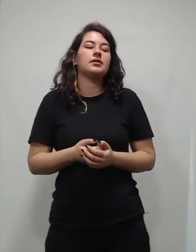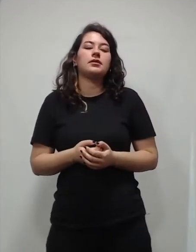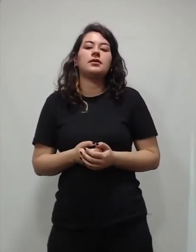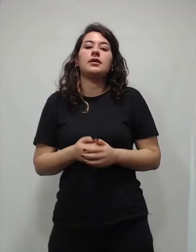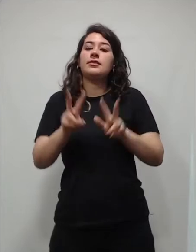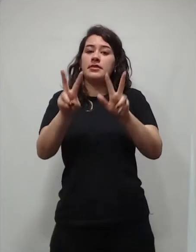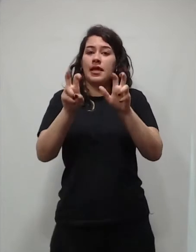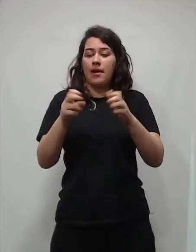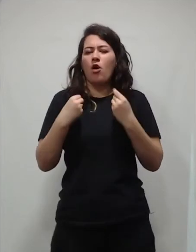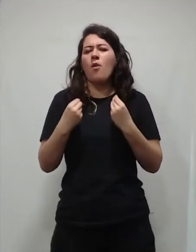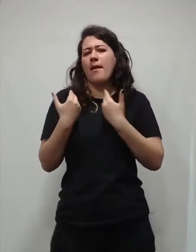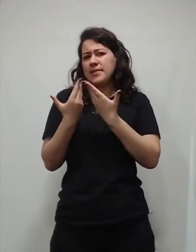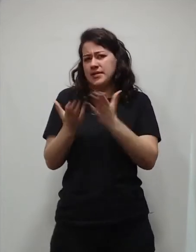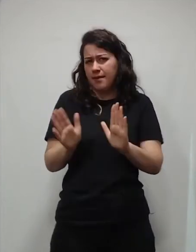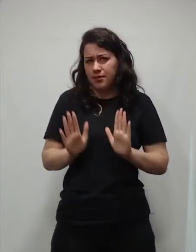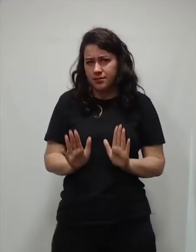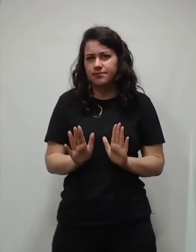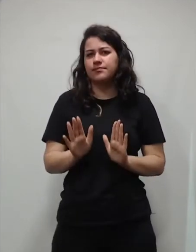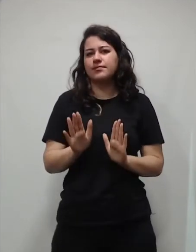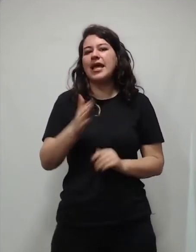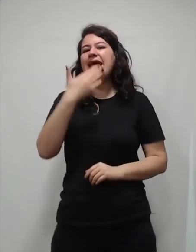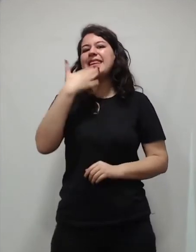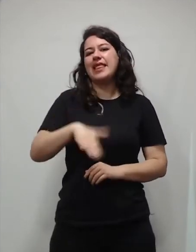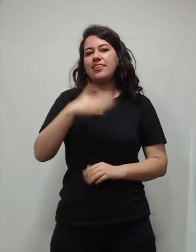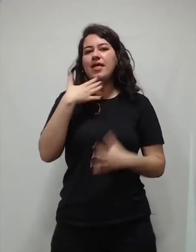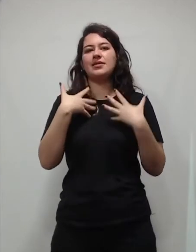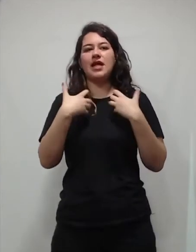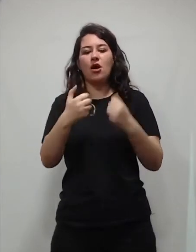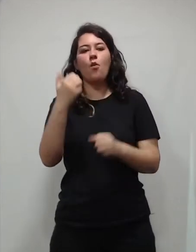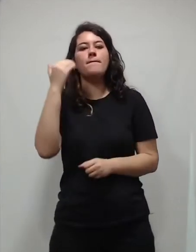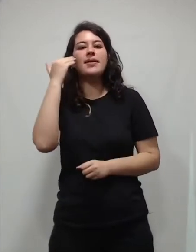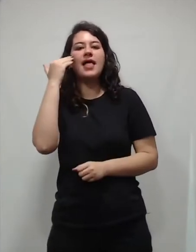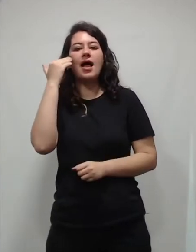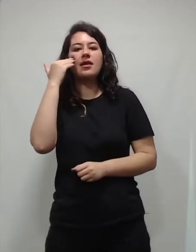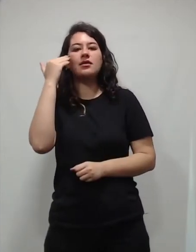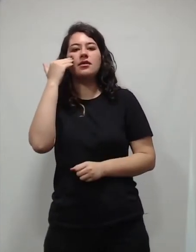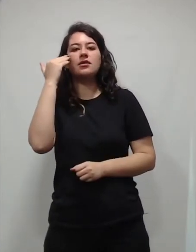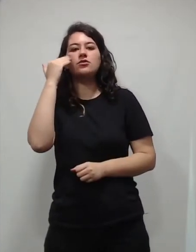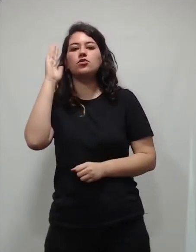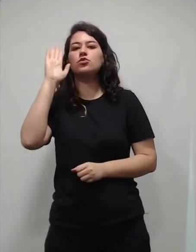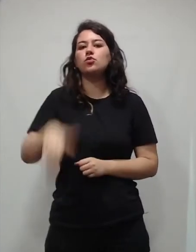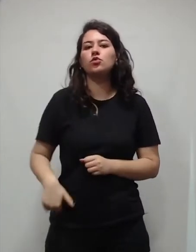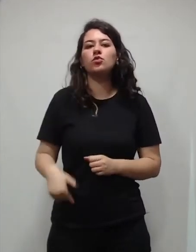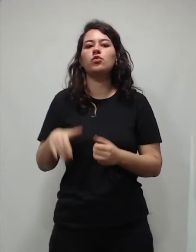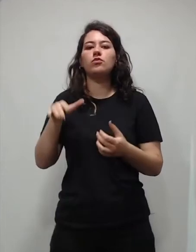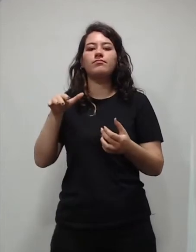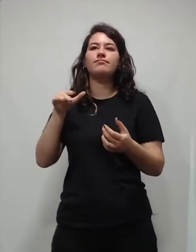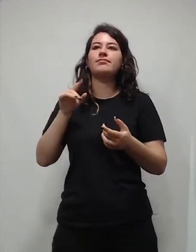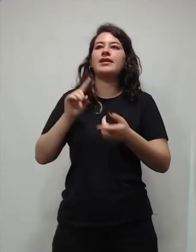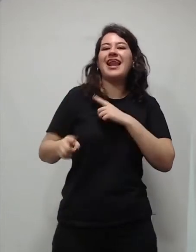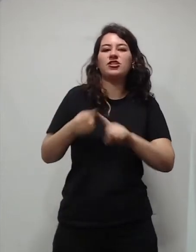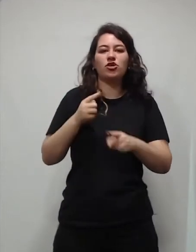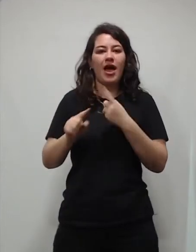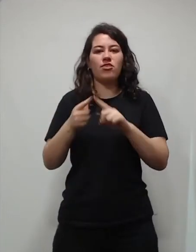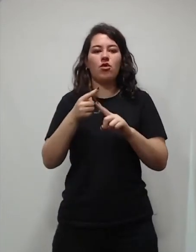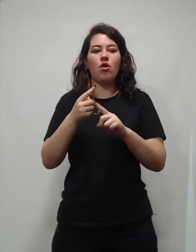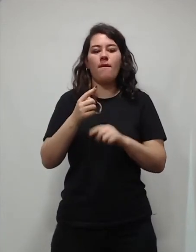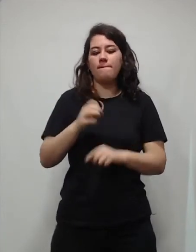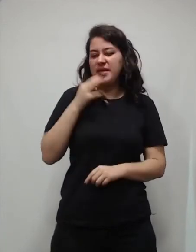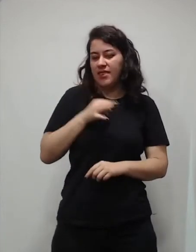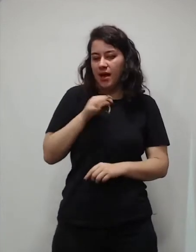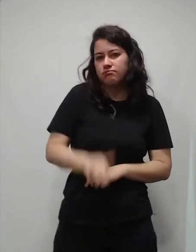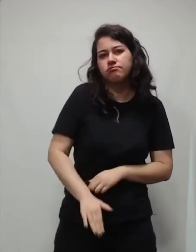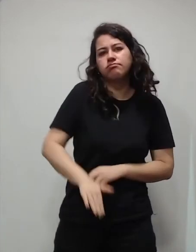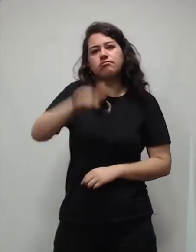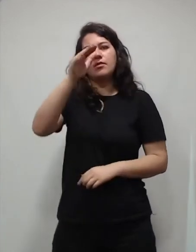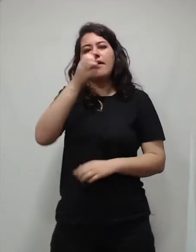El punto de partida entonces tiene que ver con entender que la salud mental está directamente vinculada al desarrollo de la vida y